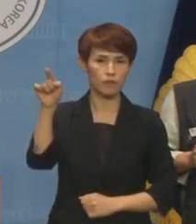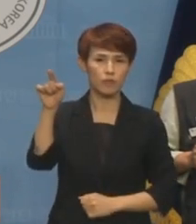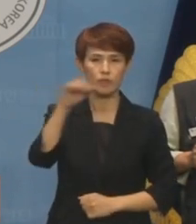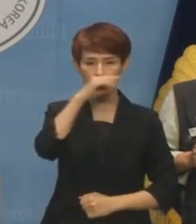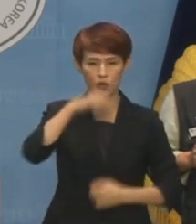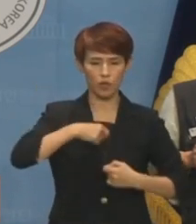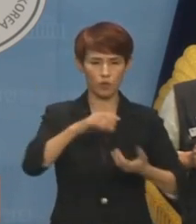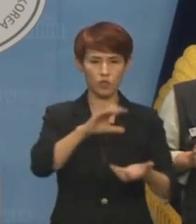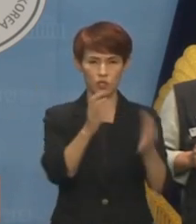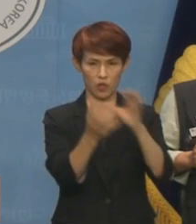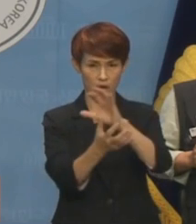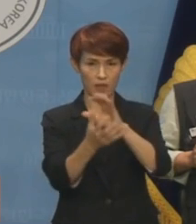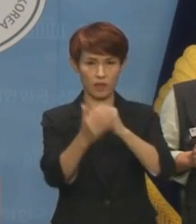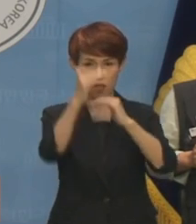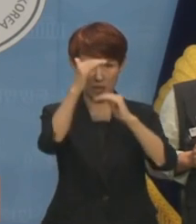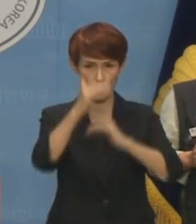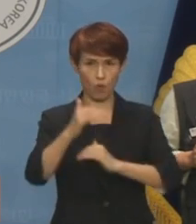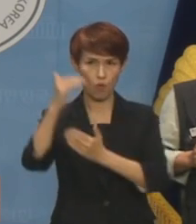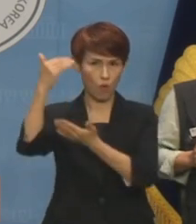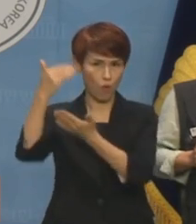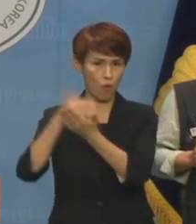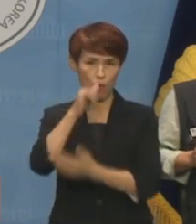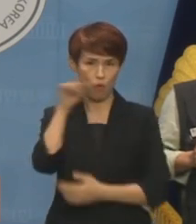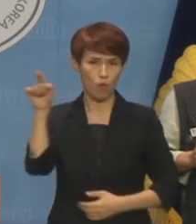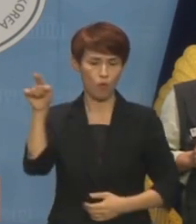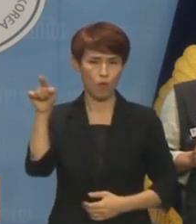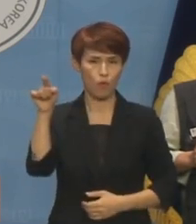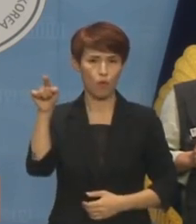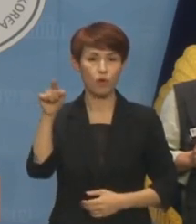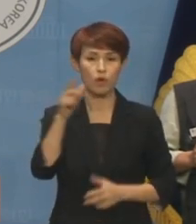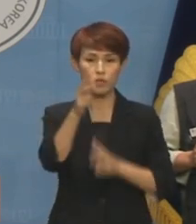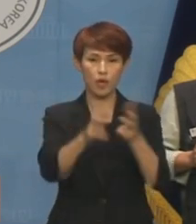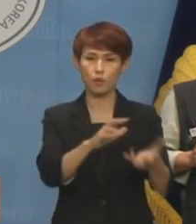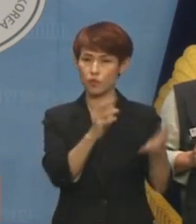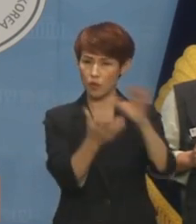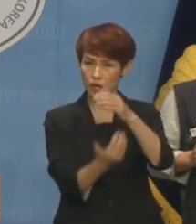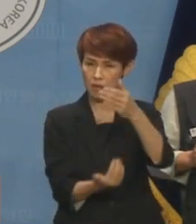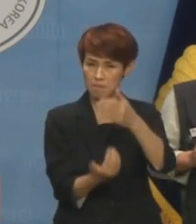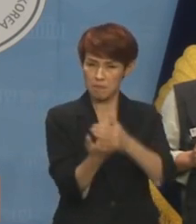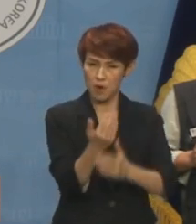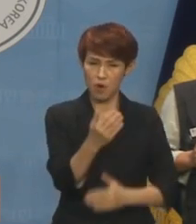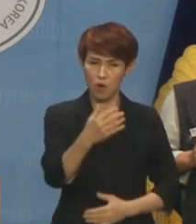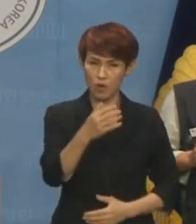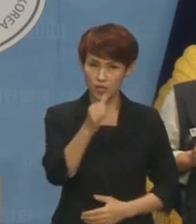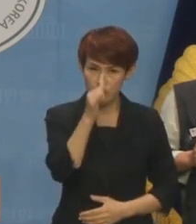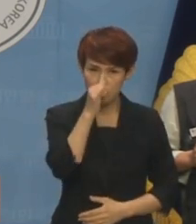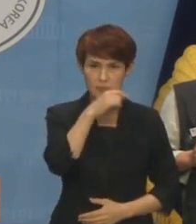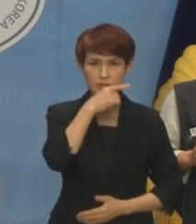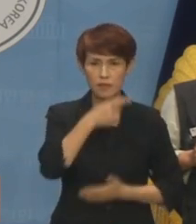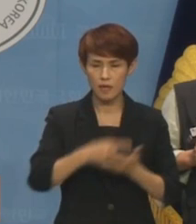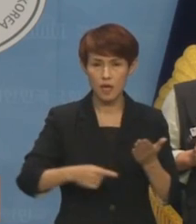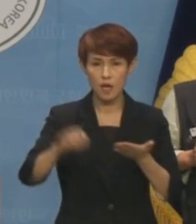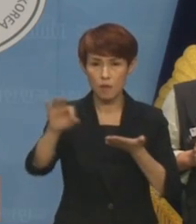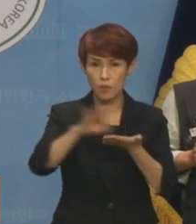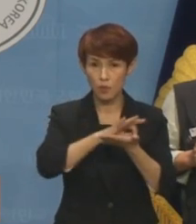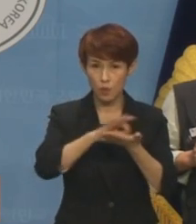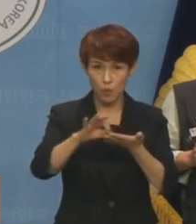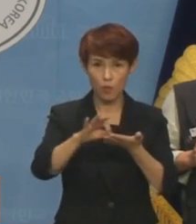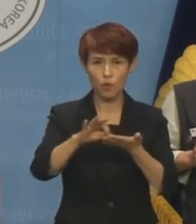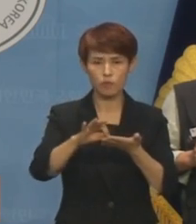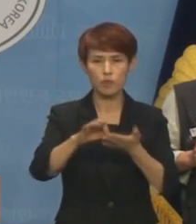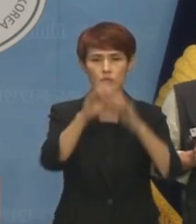전환의 원칙을 정립하고 있다. 그것은 산업전환에서 발생할 수 있는 피해와 비용을